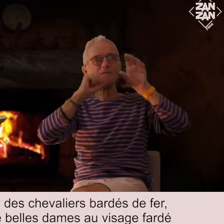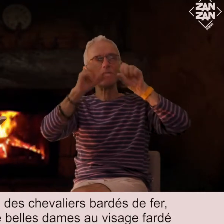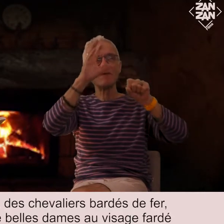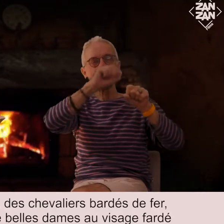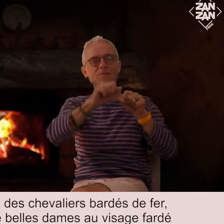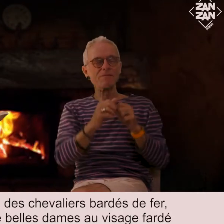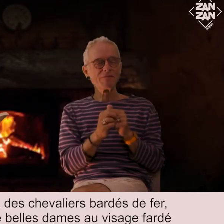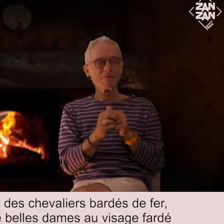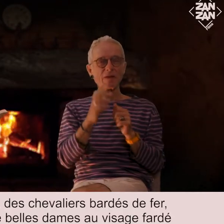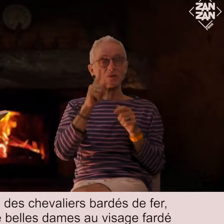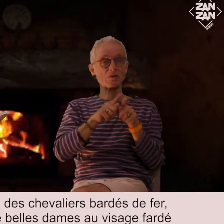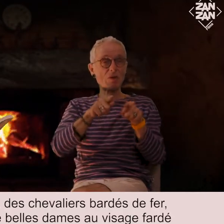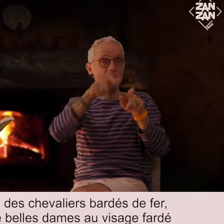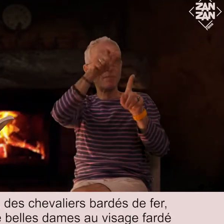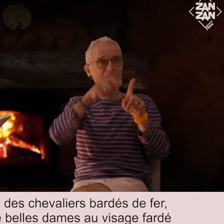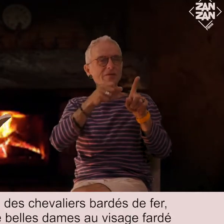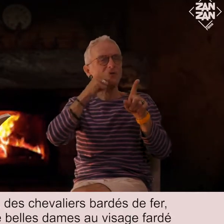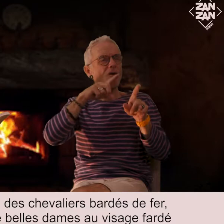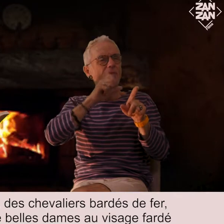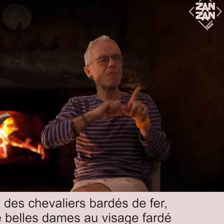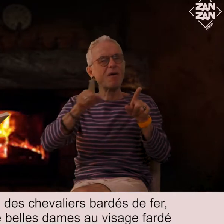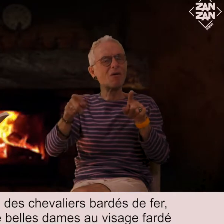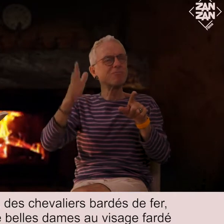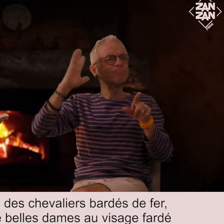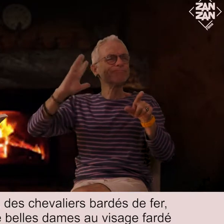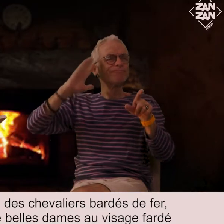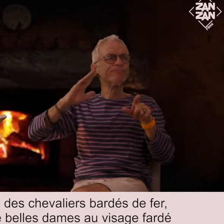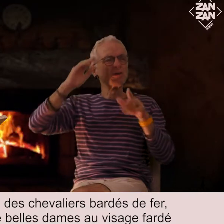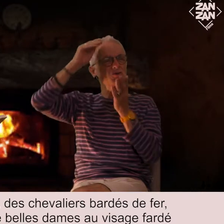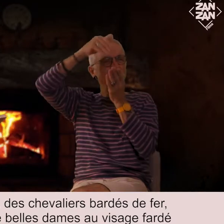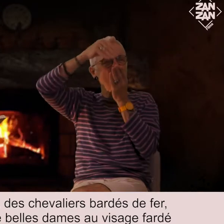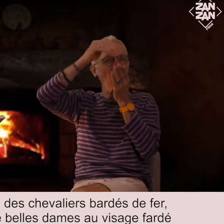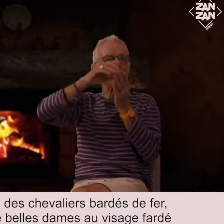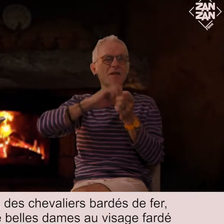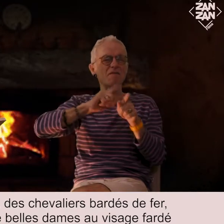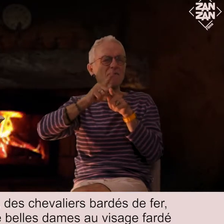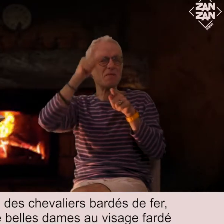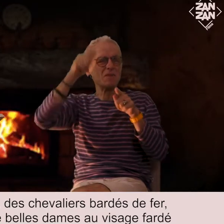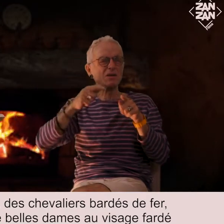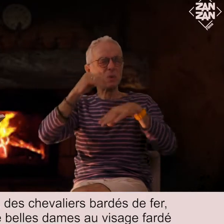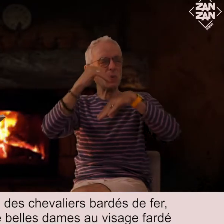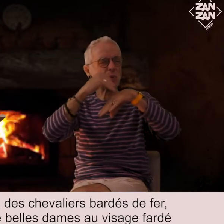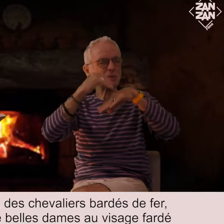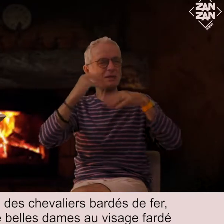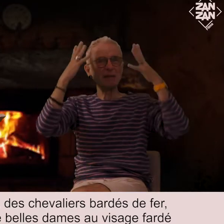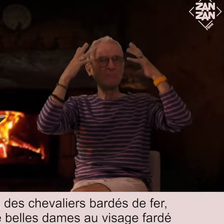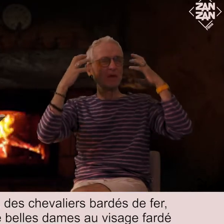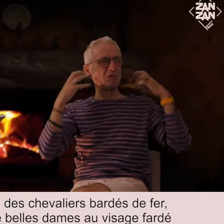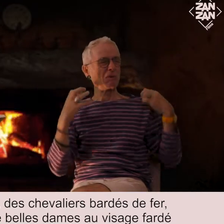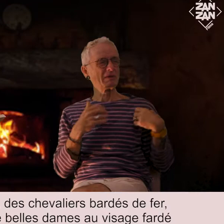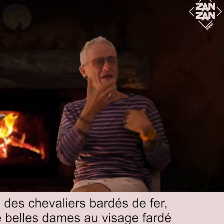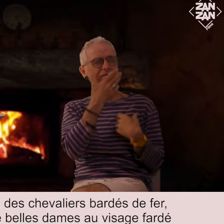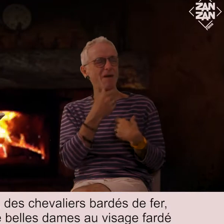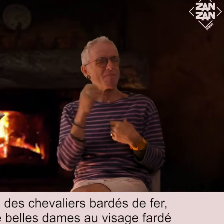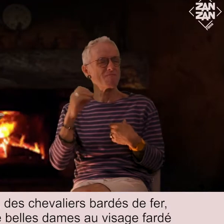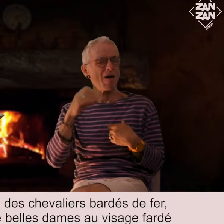C'étaient les aïeux de notre hôte, des chevaliers bardés de fer, des conseillers en perruque et de belles dames aux visages fardés